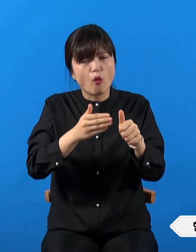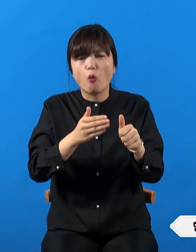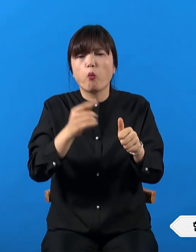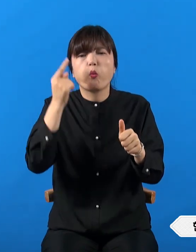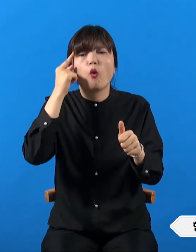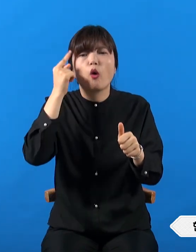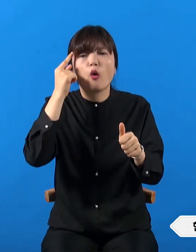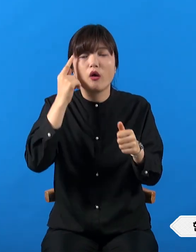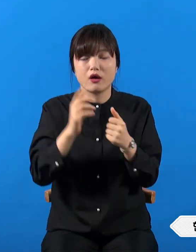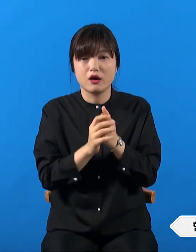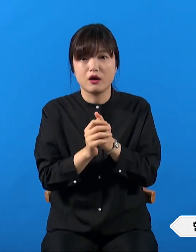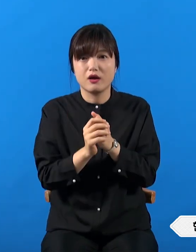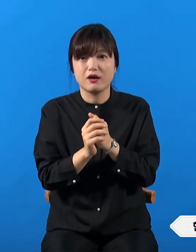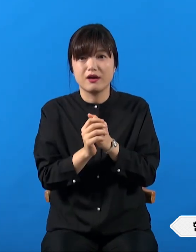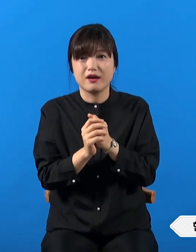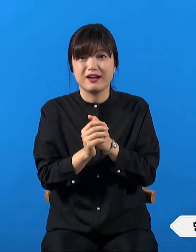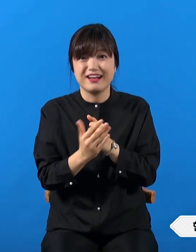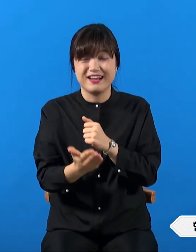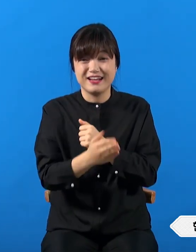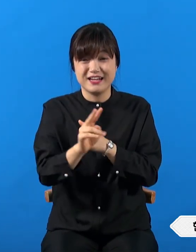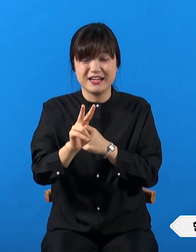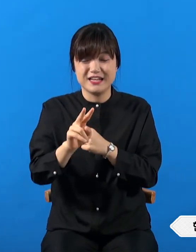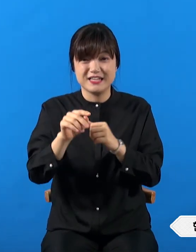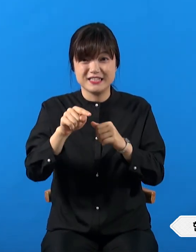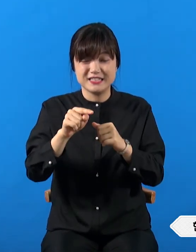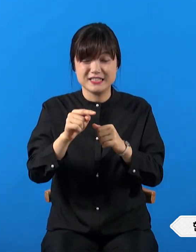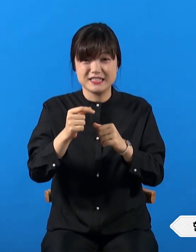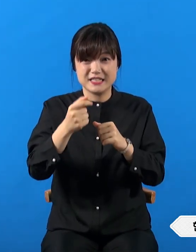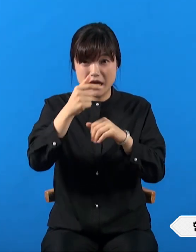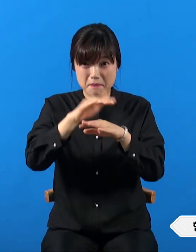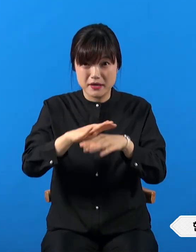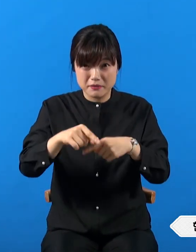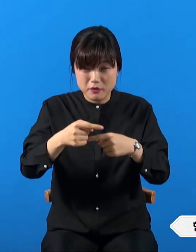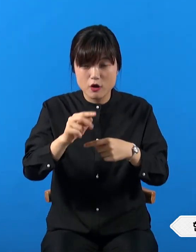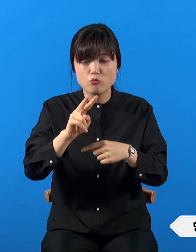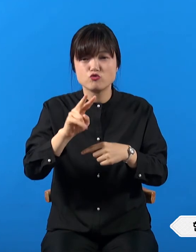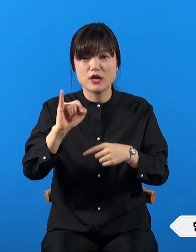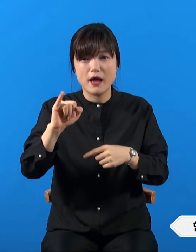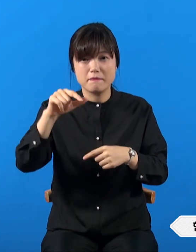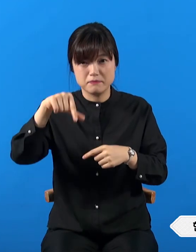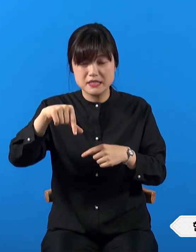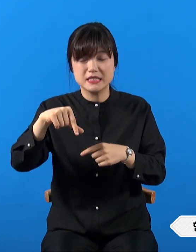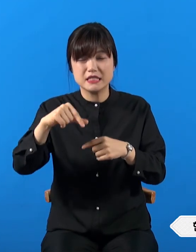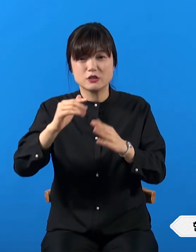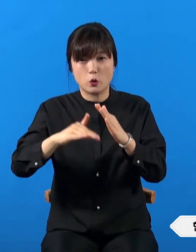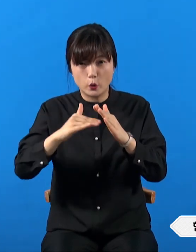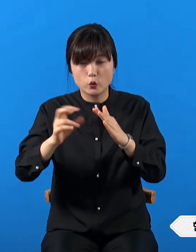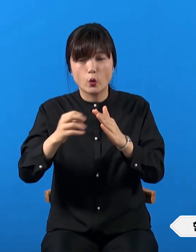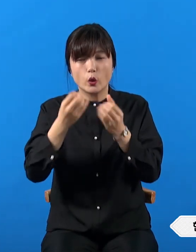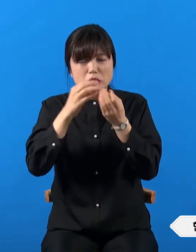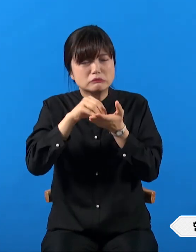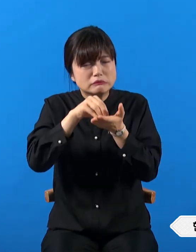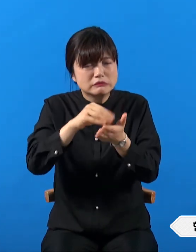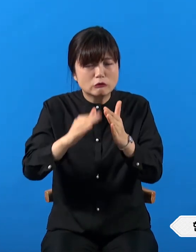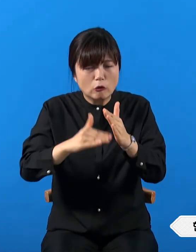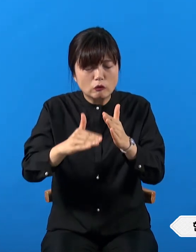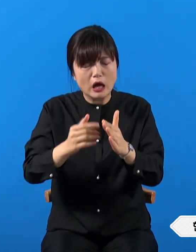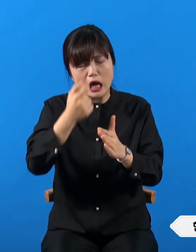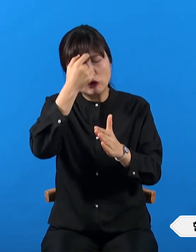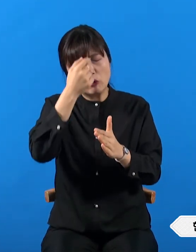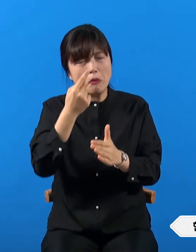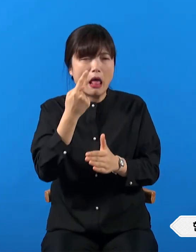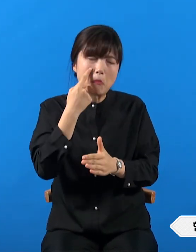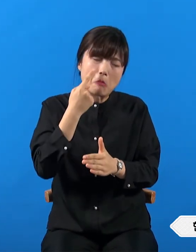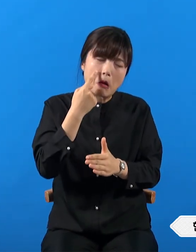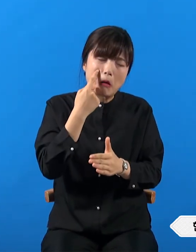여기 계신 VIP 여러분들 또 초신자들 이제 신앙생활 시작했으니까 나도 기도를